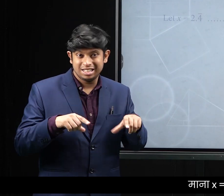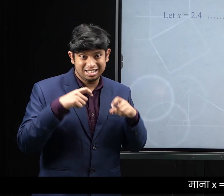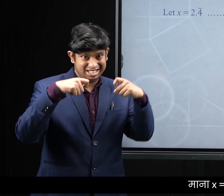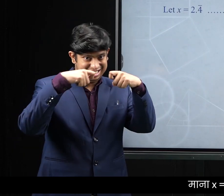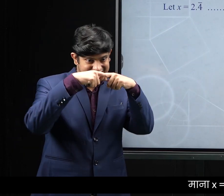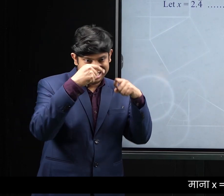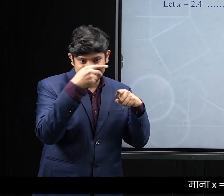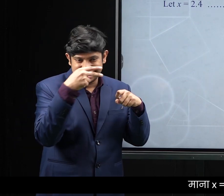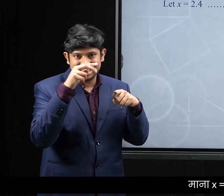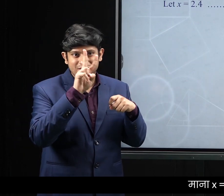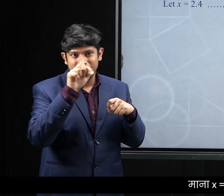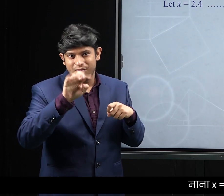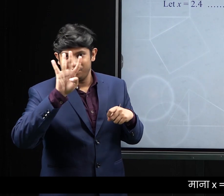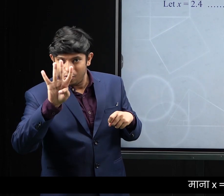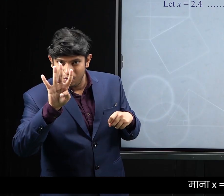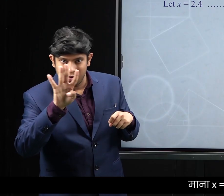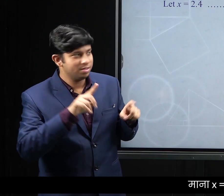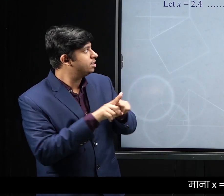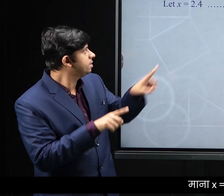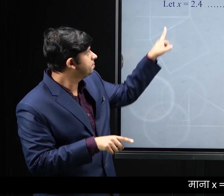माना x इज इक्वल्स टू 2.4 तो